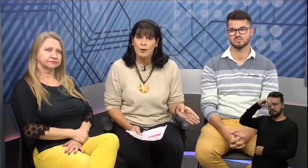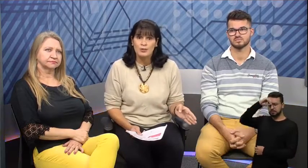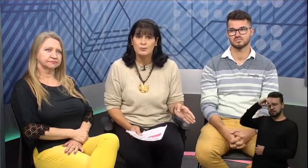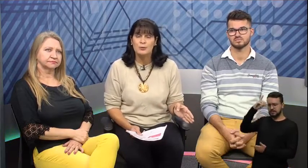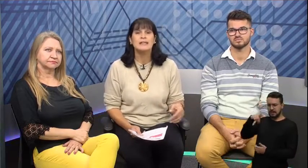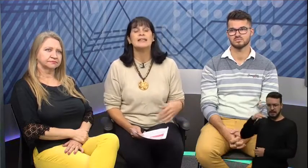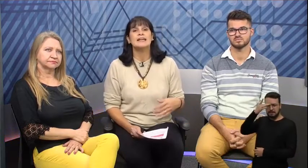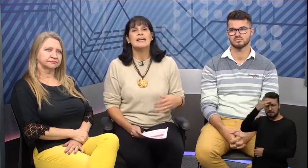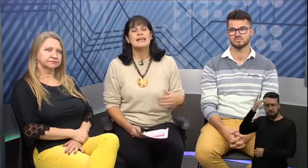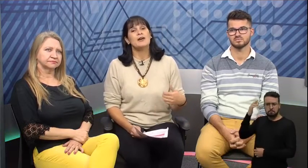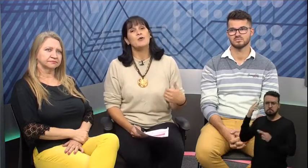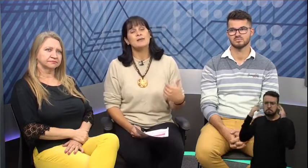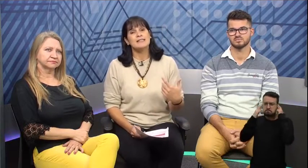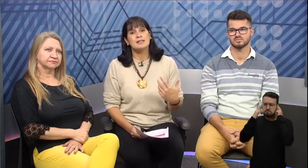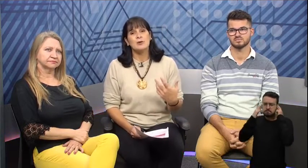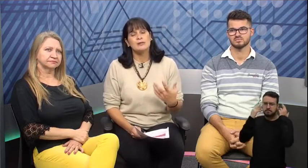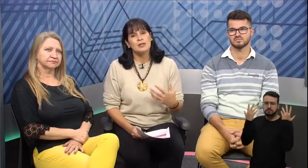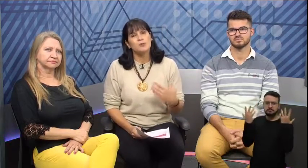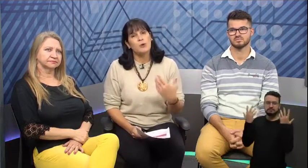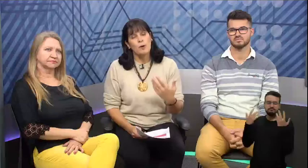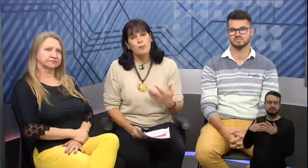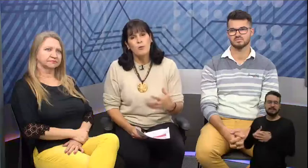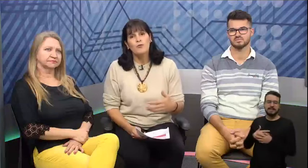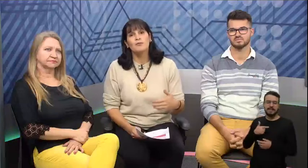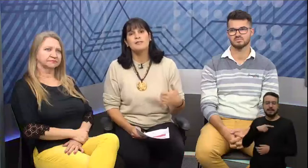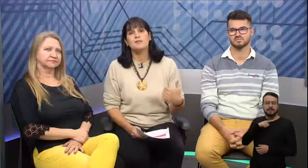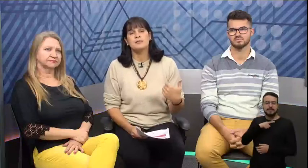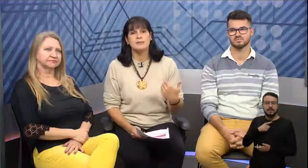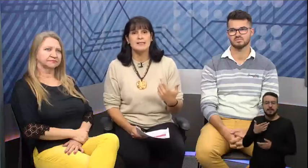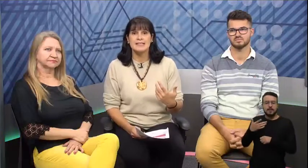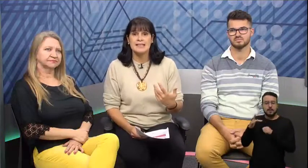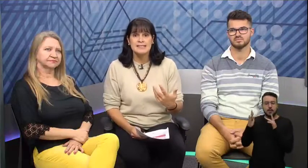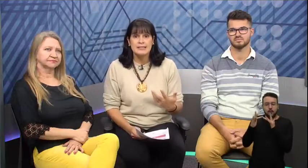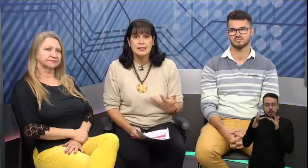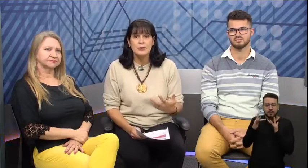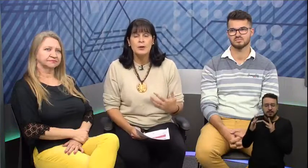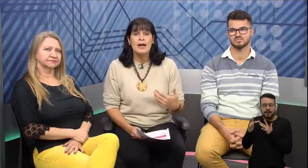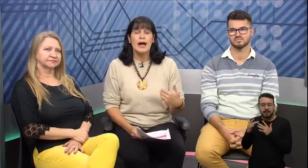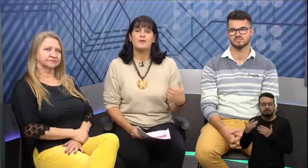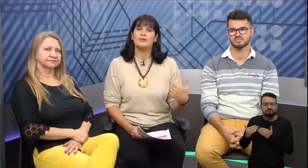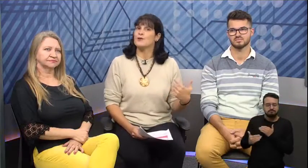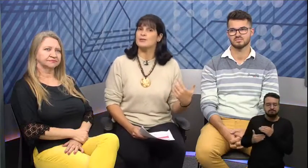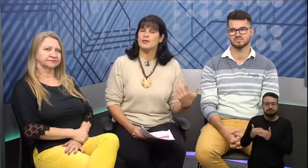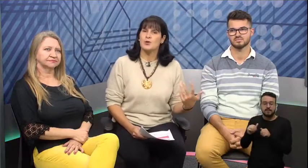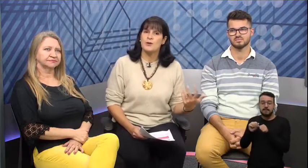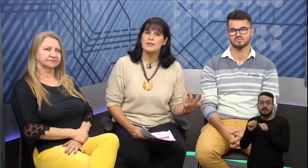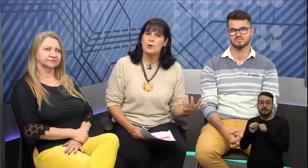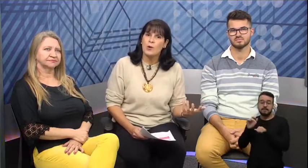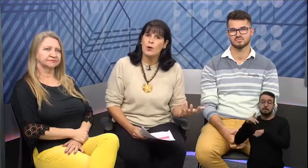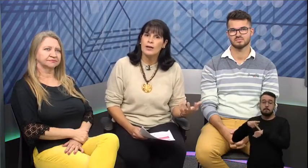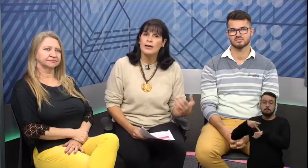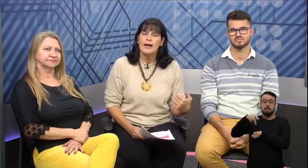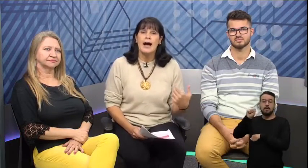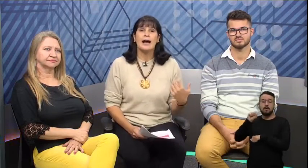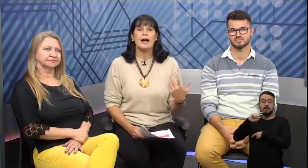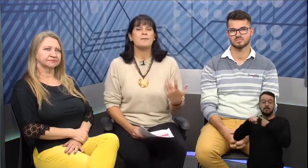ótimo. E eu comecei a ter contato pouco a pouco, fazendo uma especialização, aí eu fui ter contato com a escola, acabei